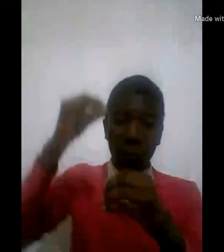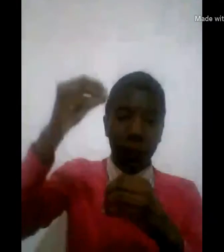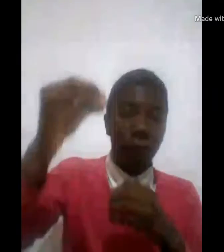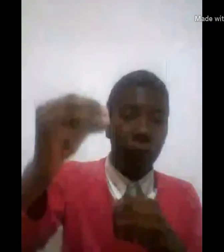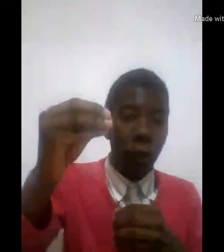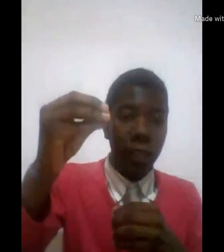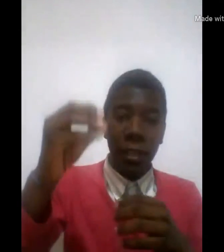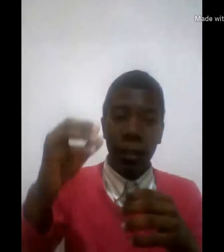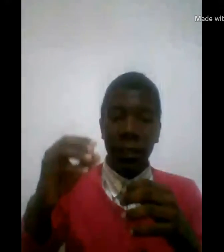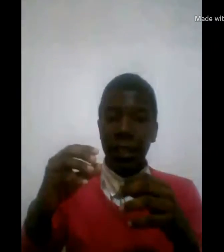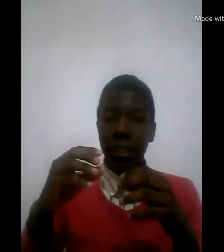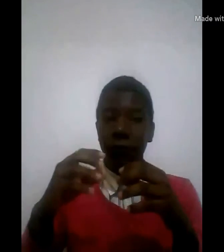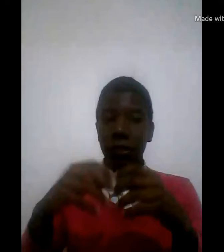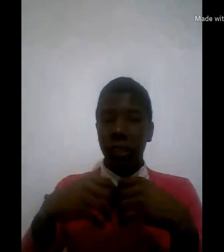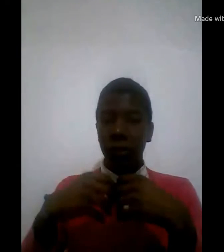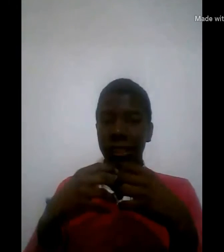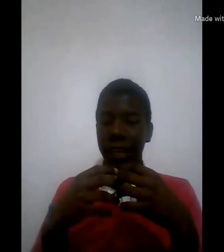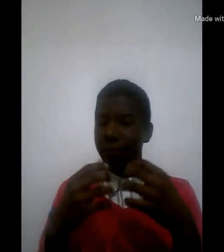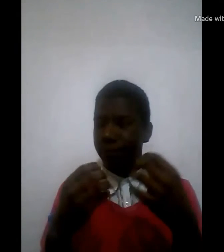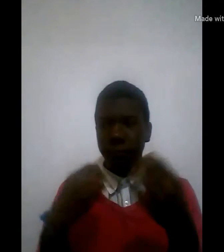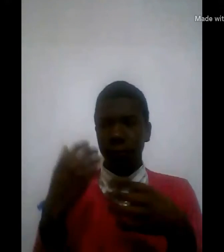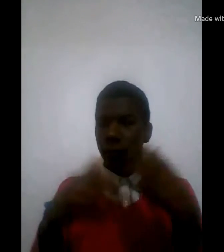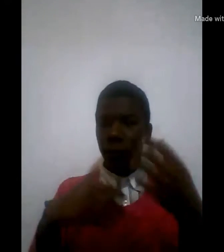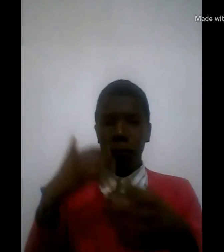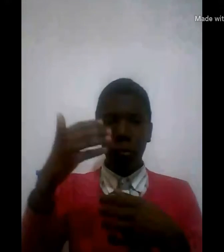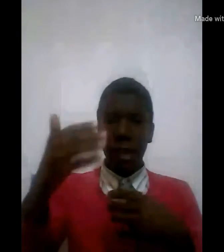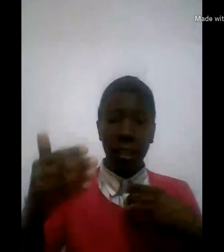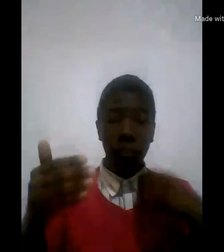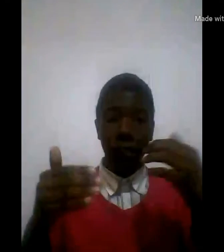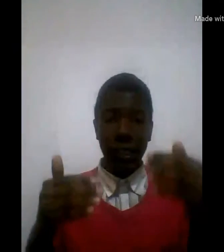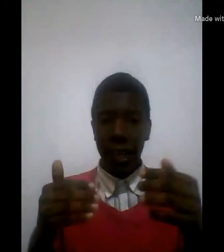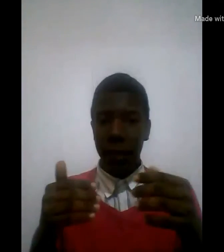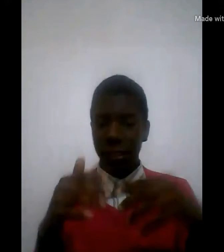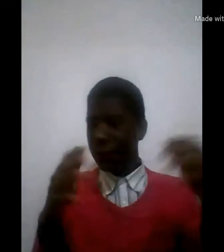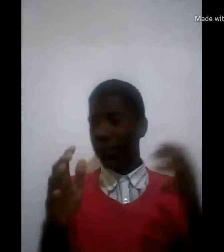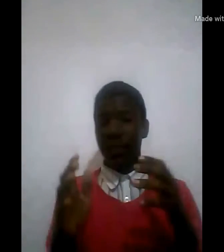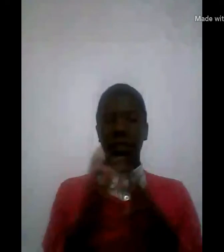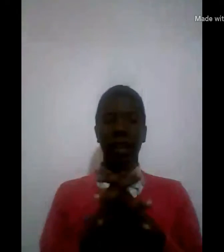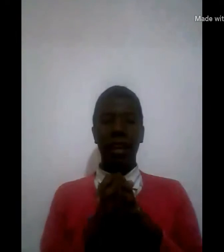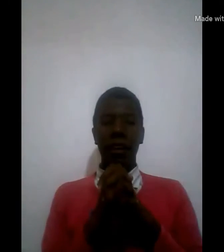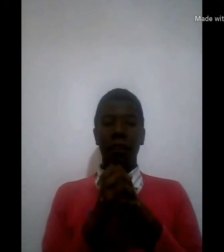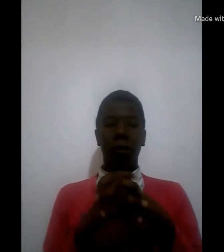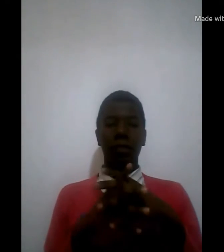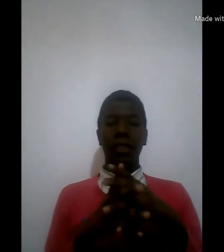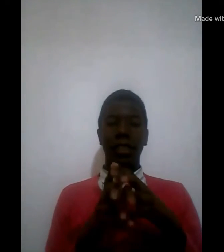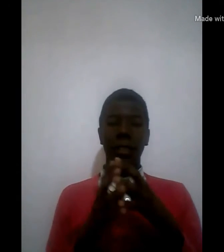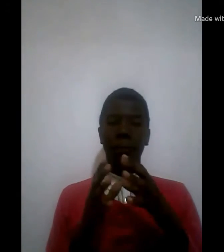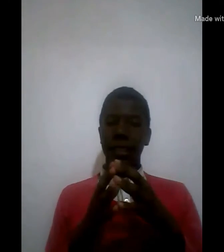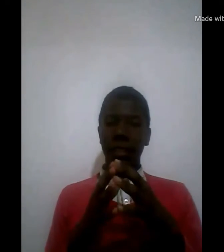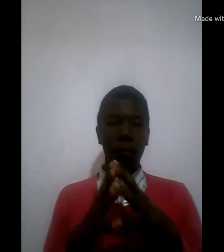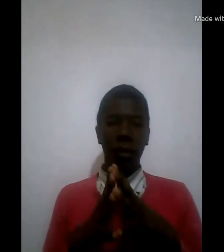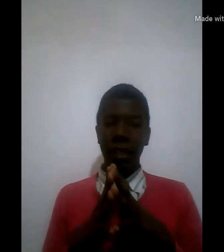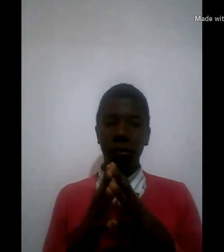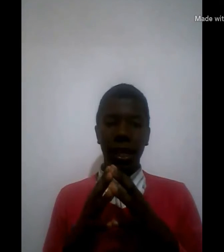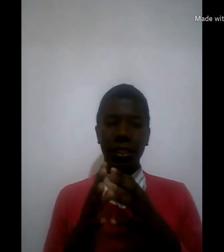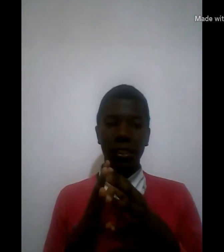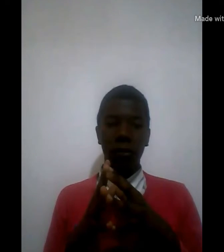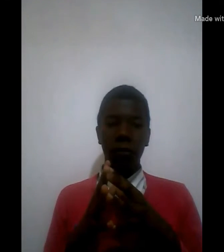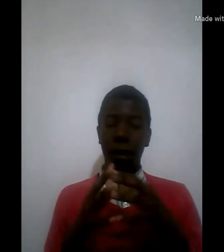aquilo para fora e você consegue moldar aquilo que você quer. Mas enfim, né? Voltando aqui, pra você ter uma boa educação e